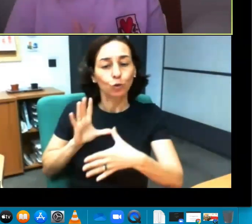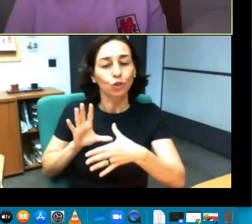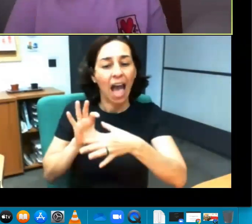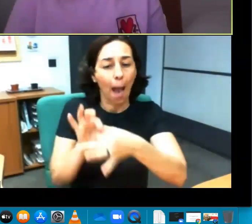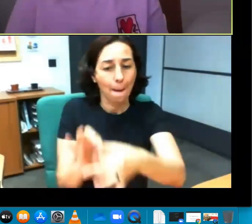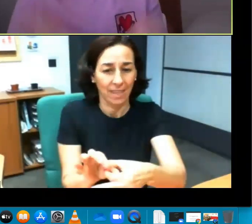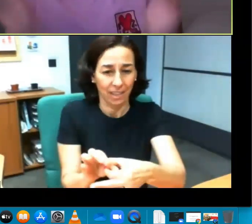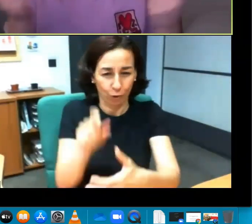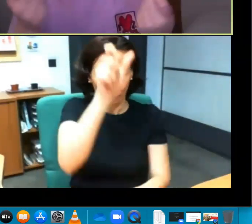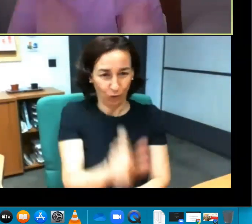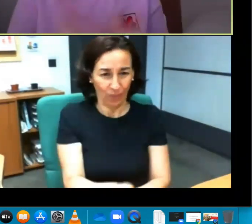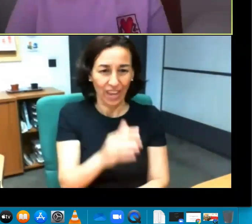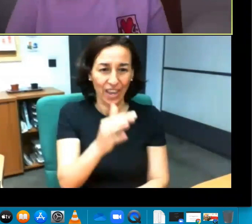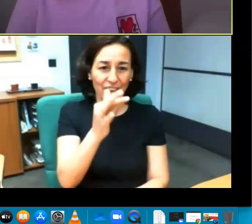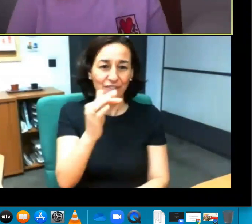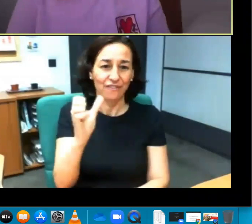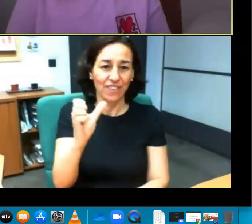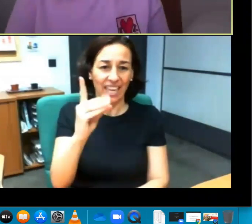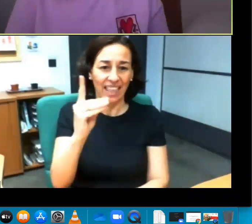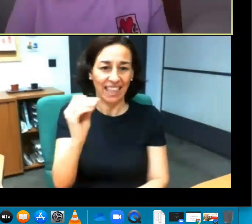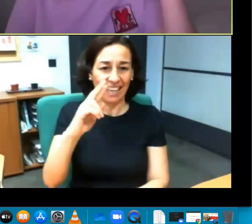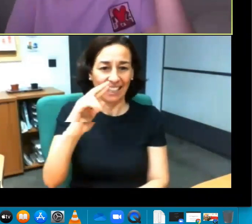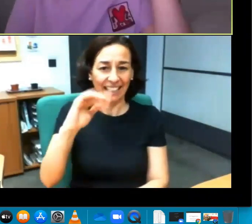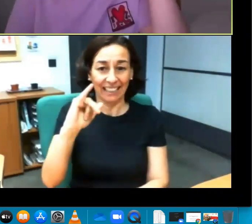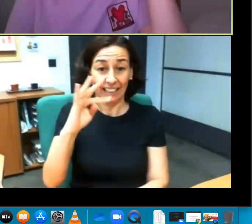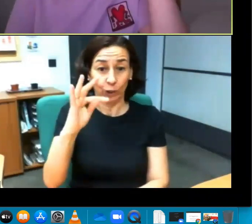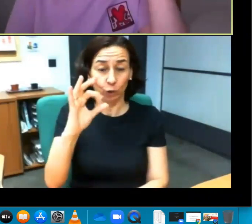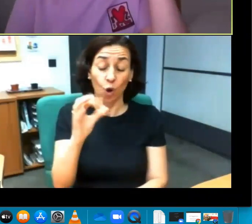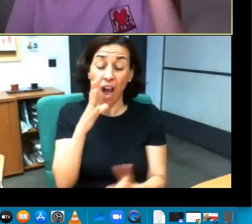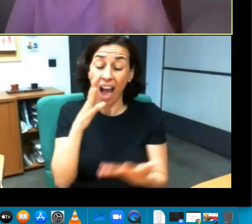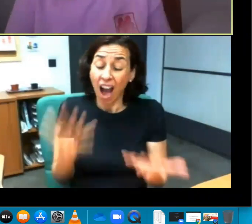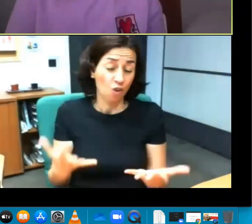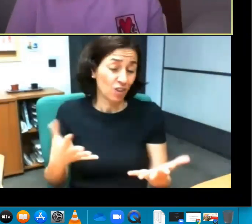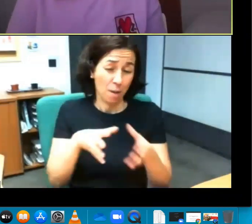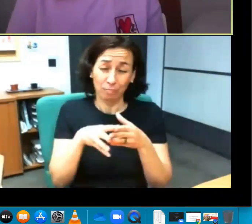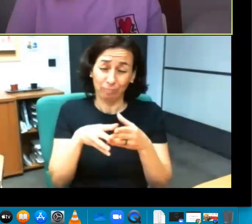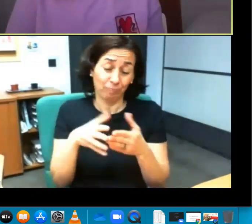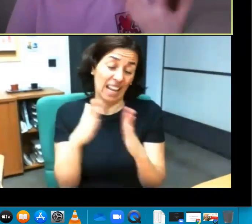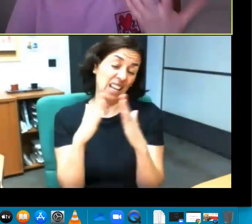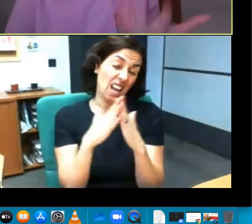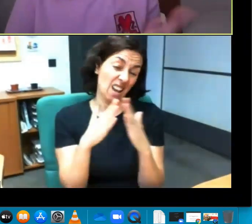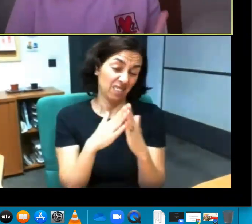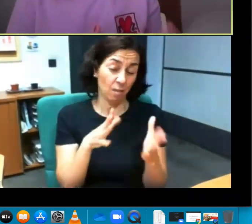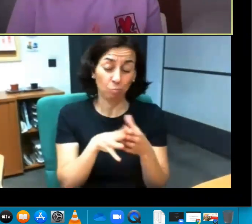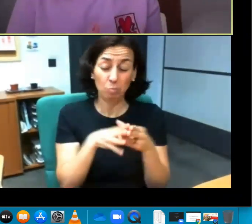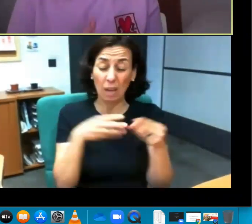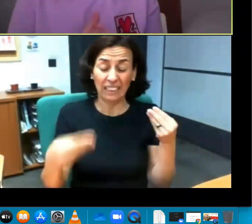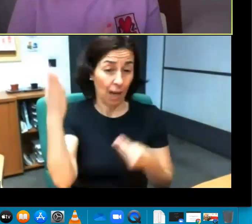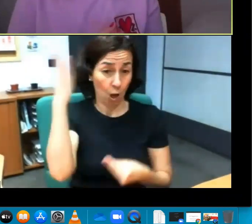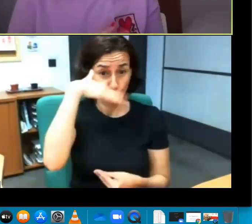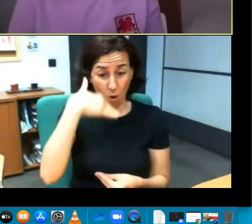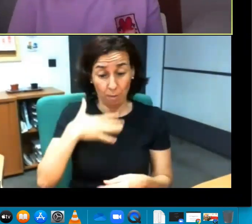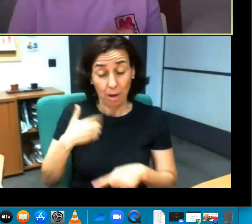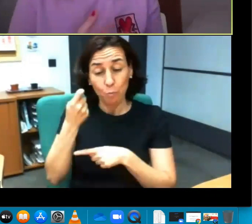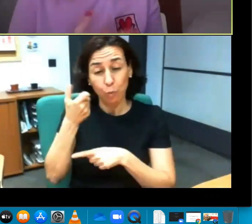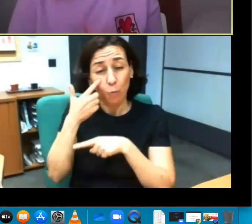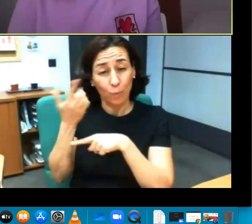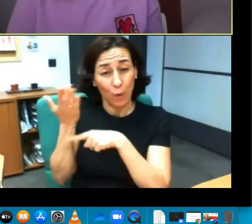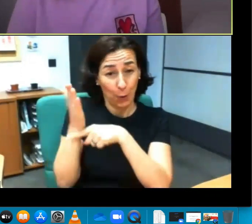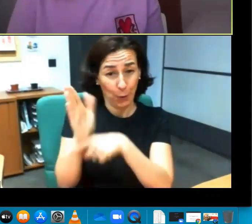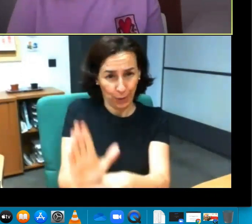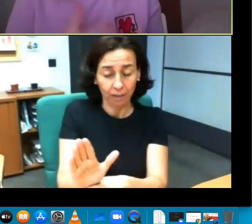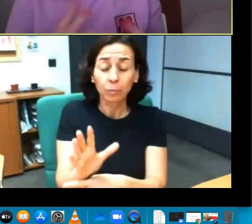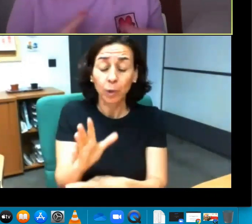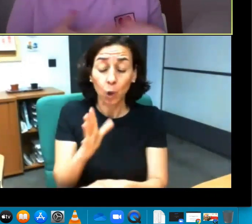casa, no tengo los materiales para poder enseñarlos a través de la pantalla, pero sí que es cierto que nosotros contamos con